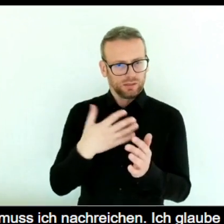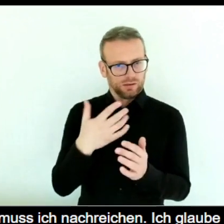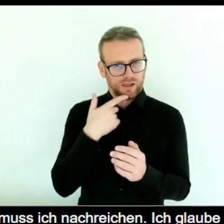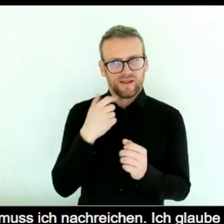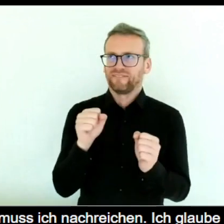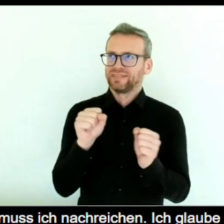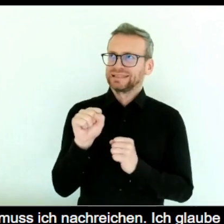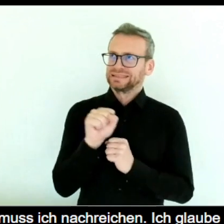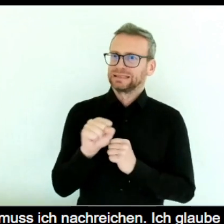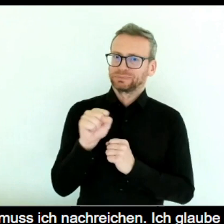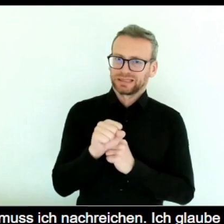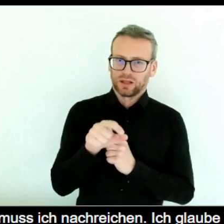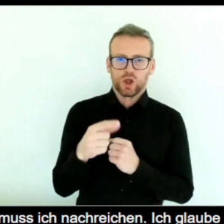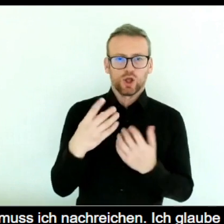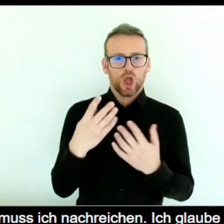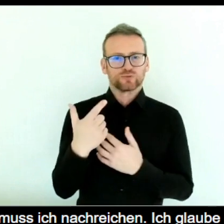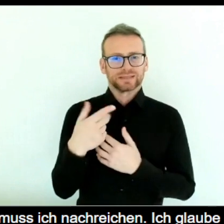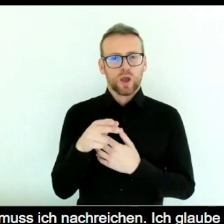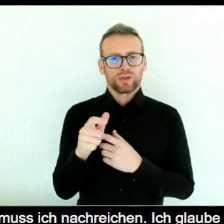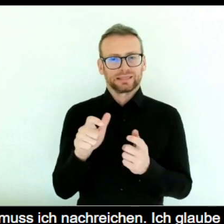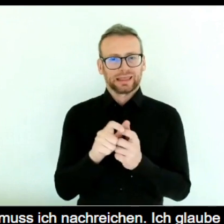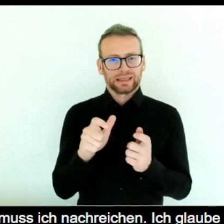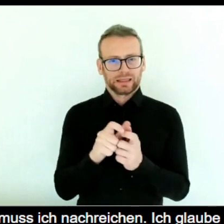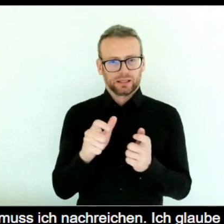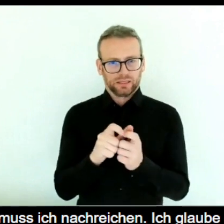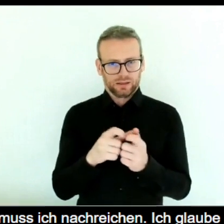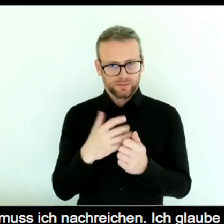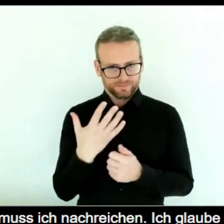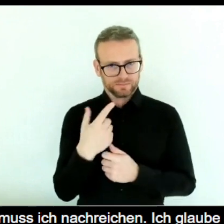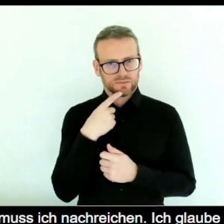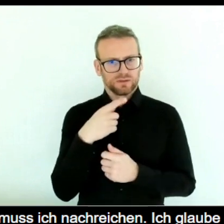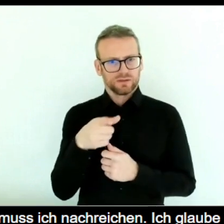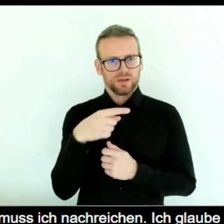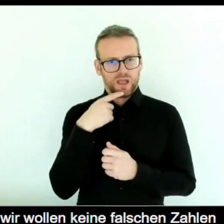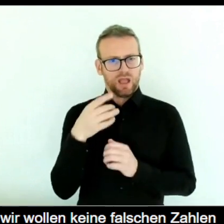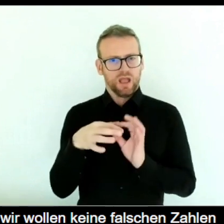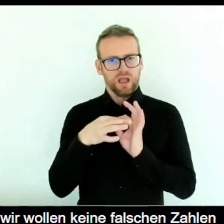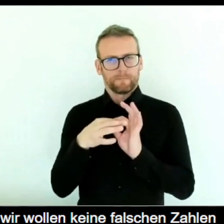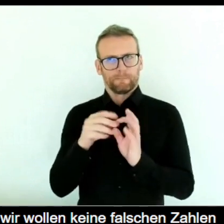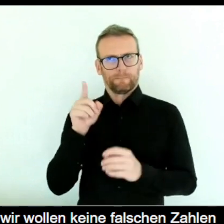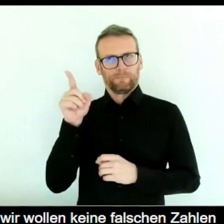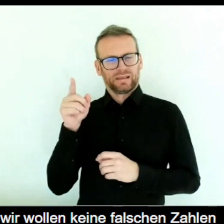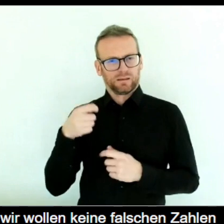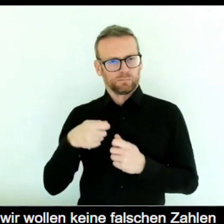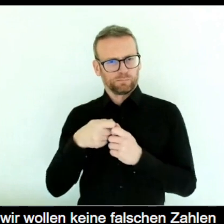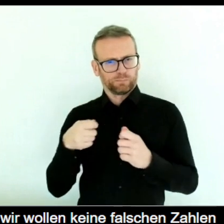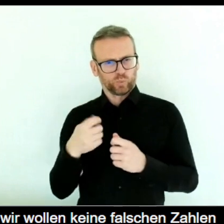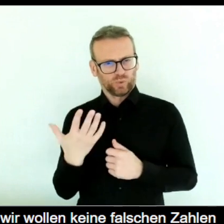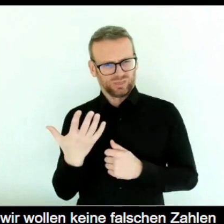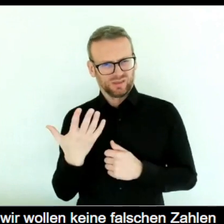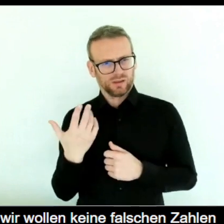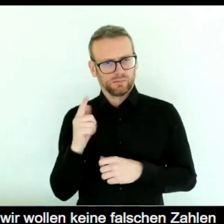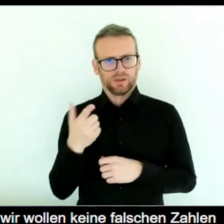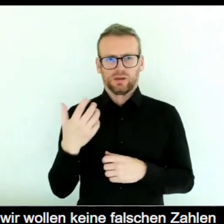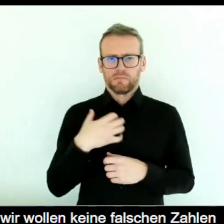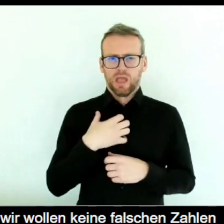gültiges Ticket, weil da auch der Bund dazu zahlt. Nächste Frage gleich im Anschluss. Ja, das sind jetzt die Feinheiten, die wir im